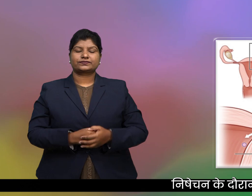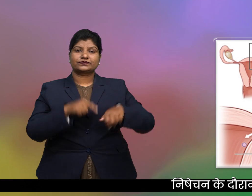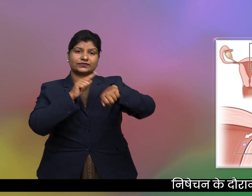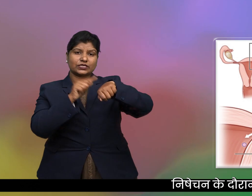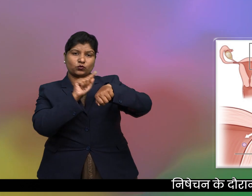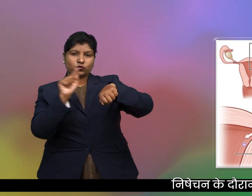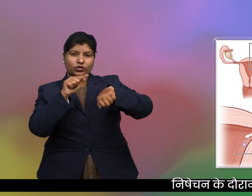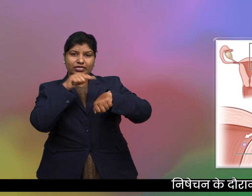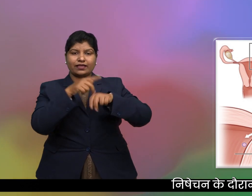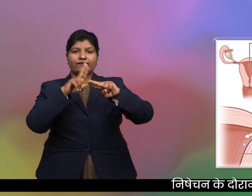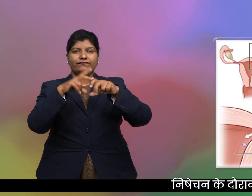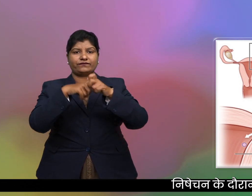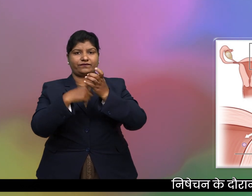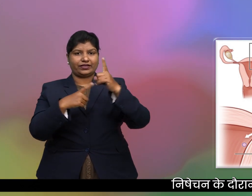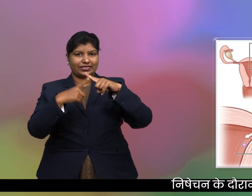निषेचन के दौरान